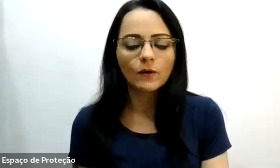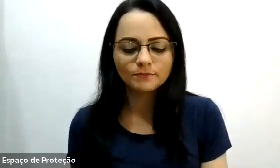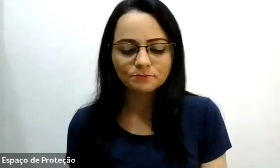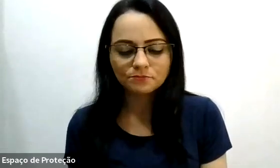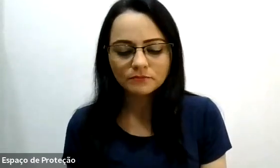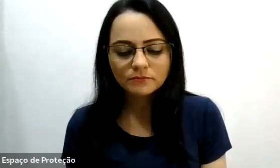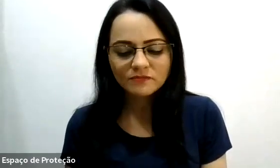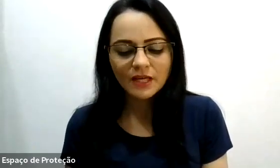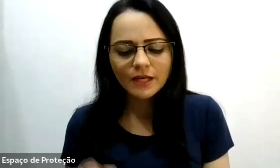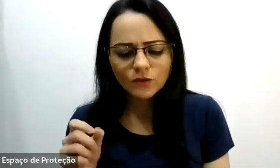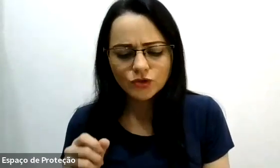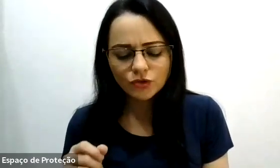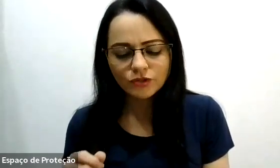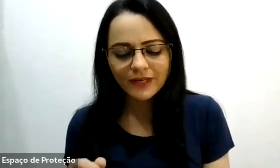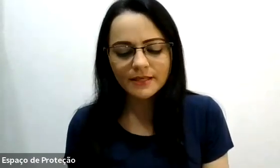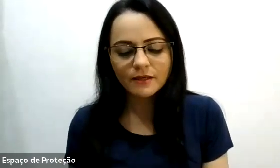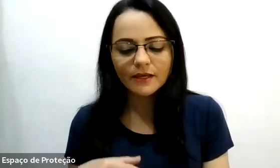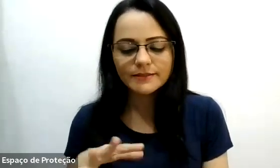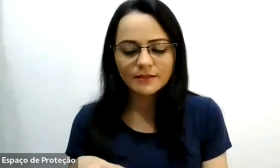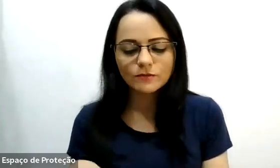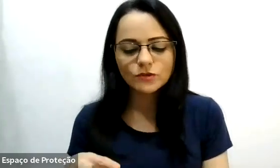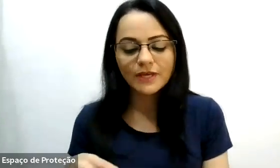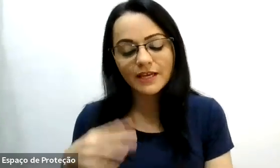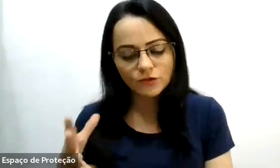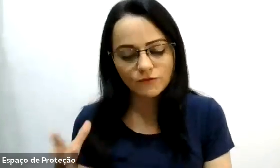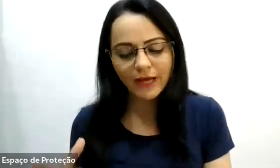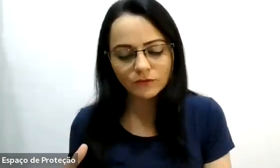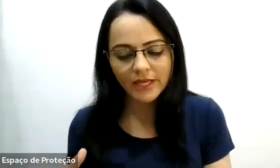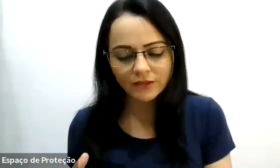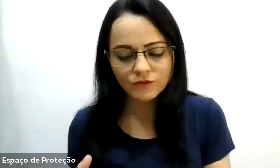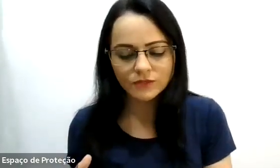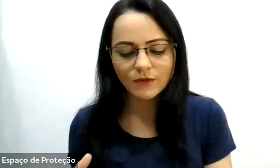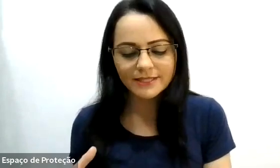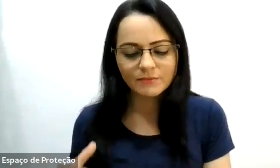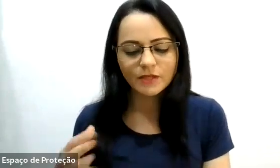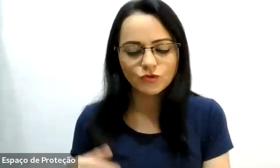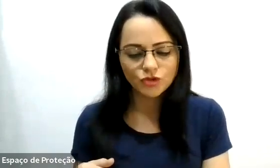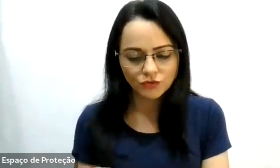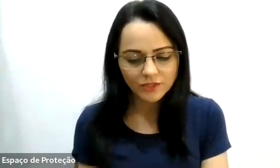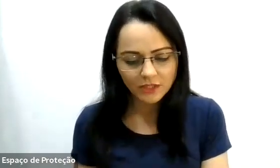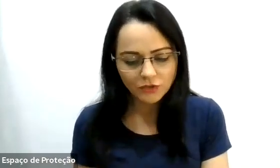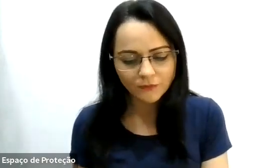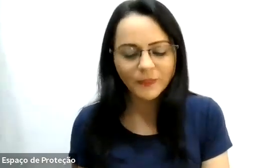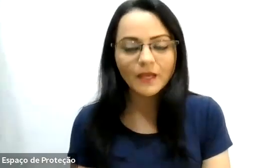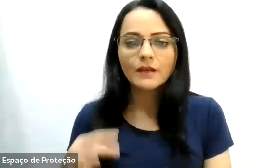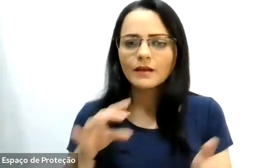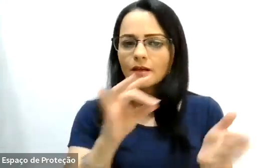aula. No 18 fala assim: esses aqui são eis os fatos relativos ao nascimento de Jesus Cristo,